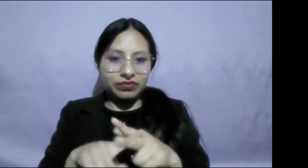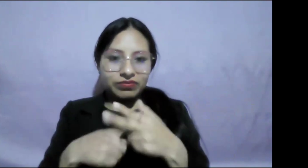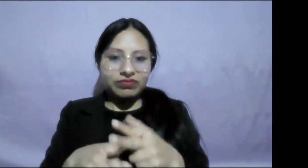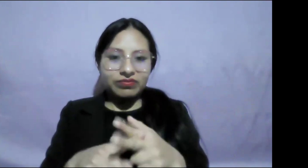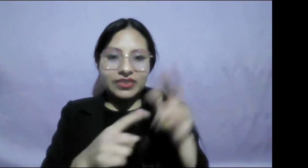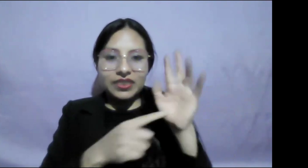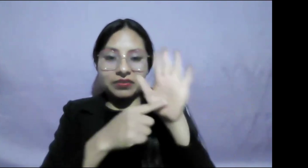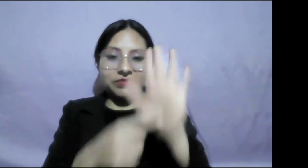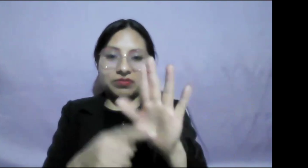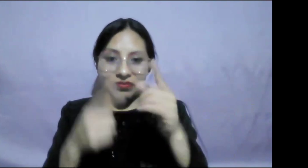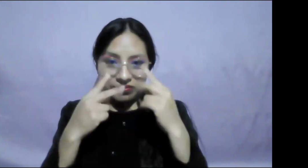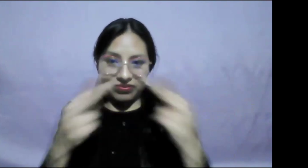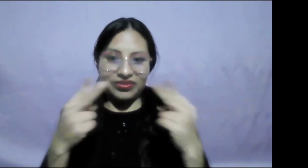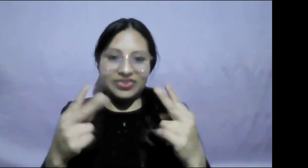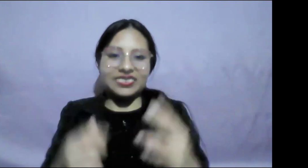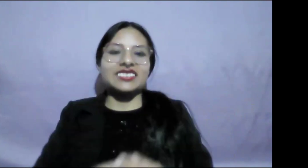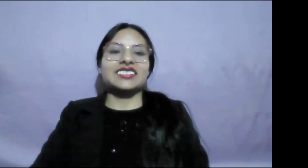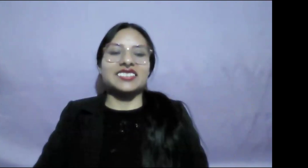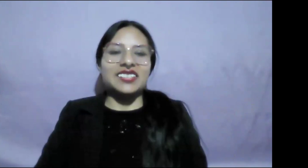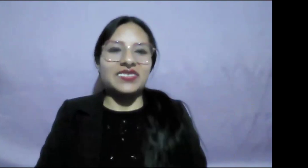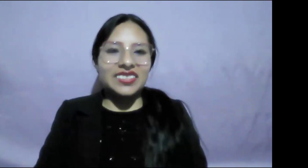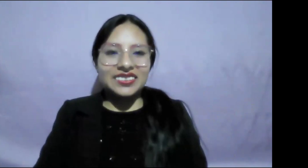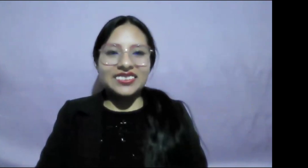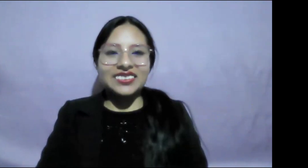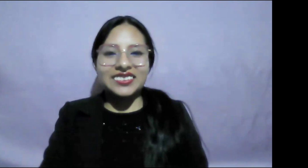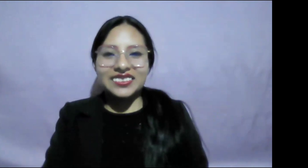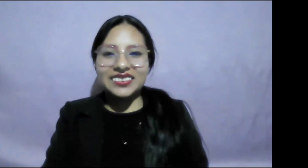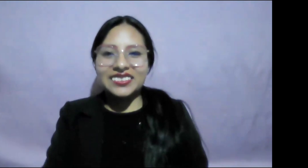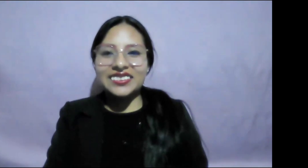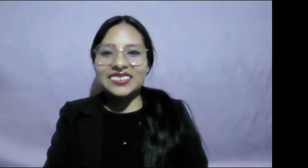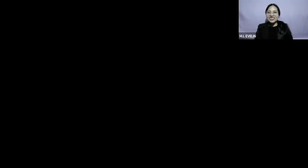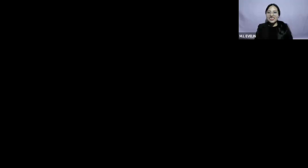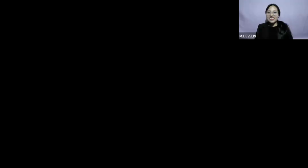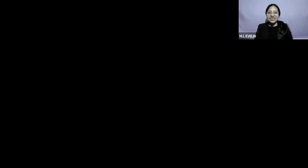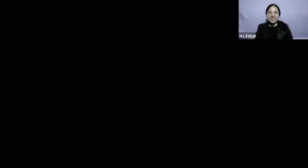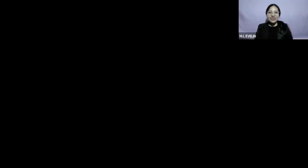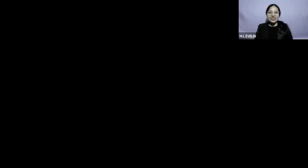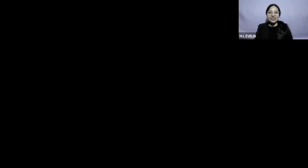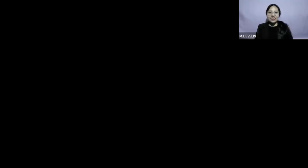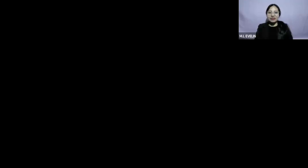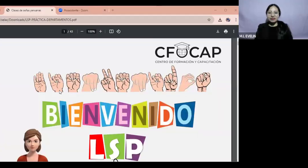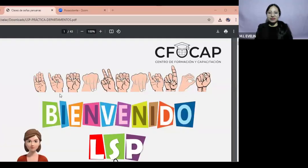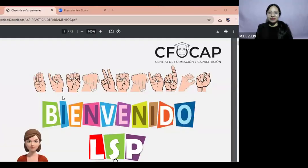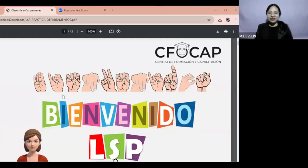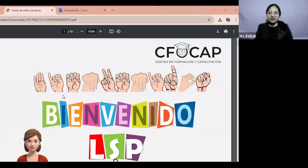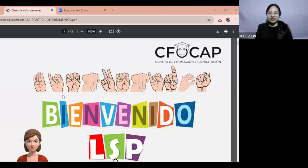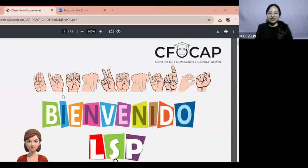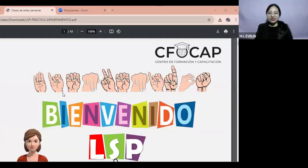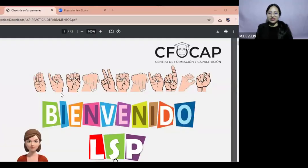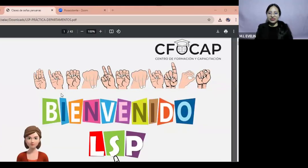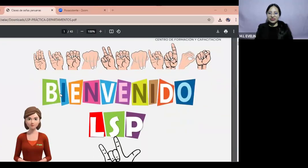Sí ahora vamos a iniciar la clase Así que vamos a comenzar compartiendo pantalla Así que como ya les